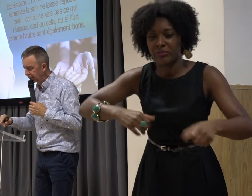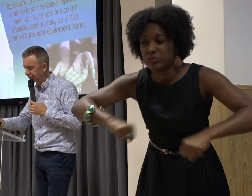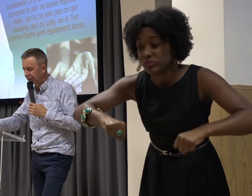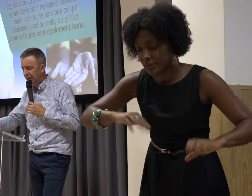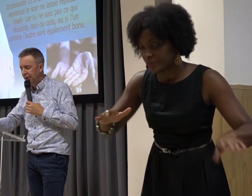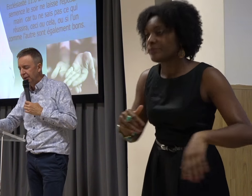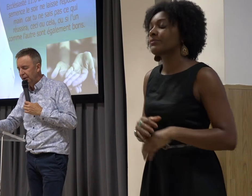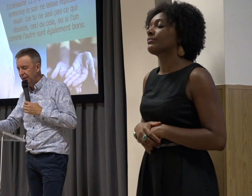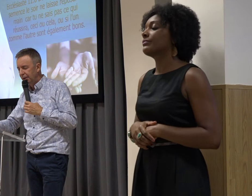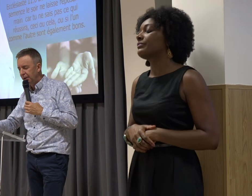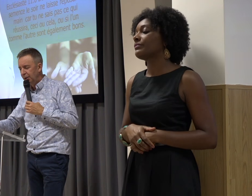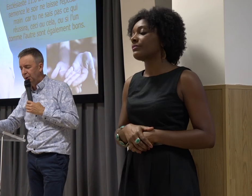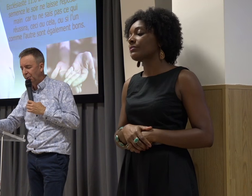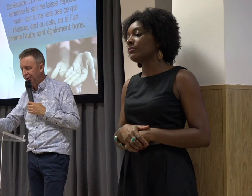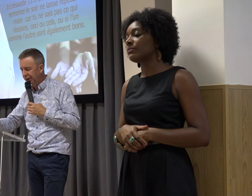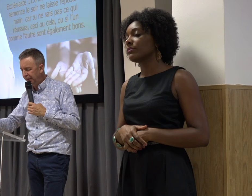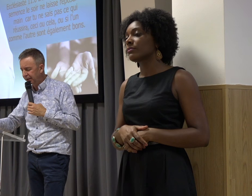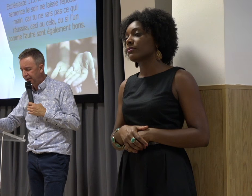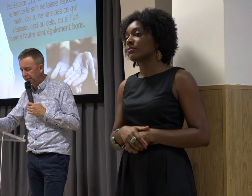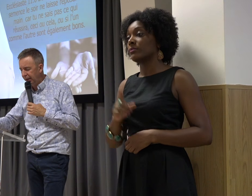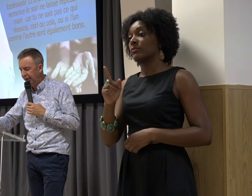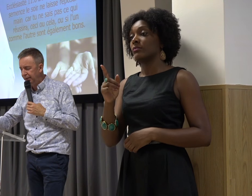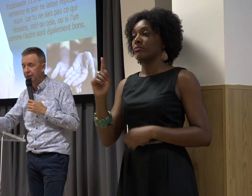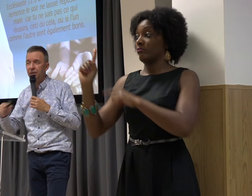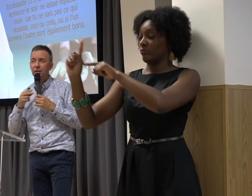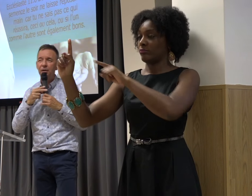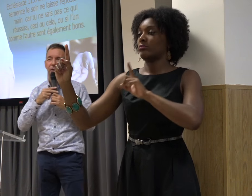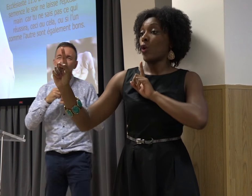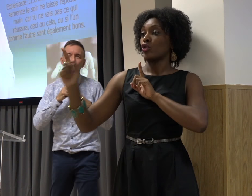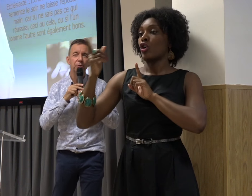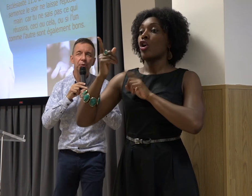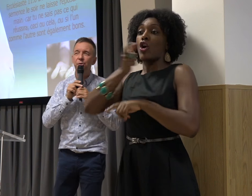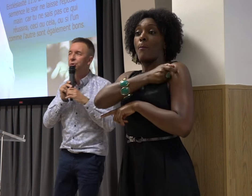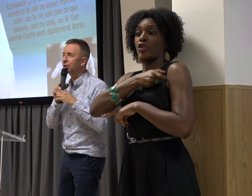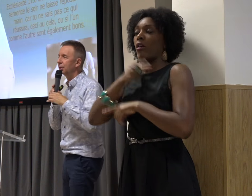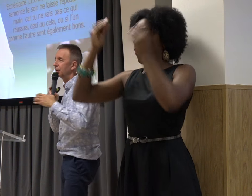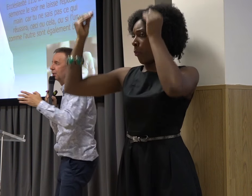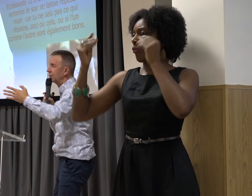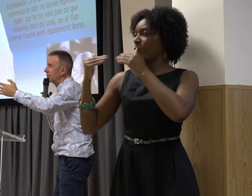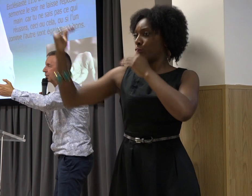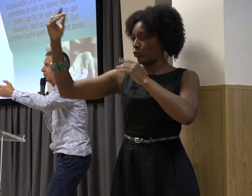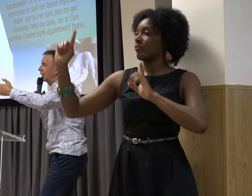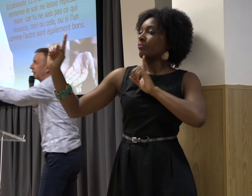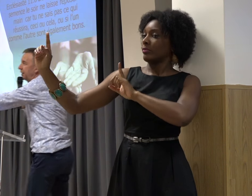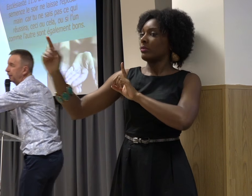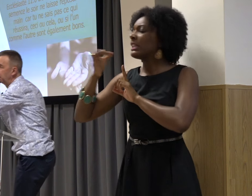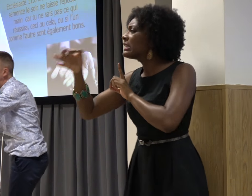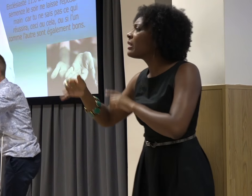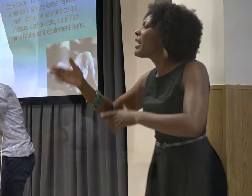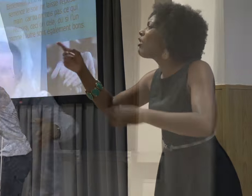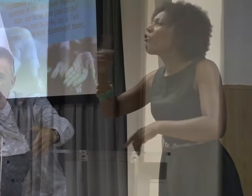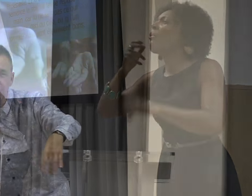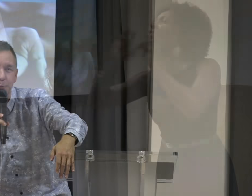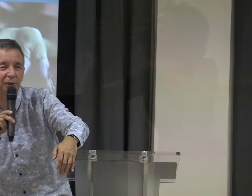puis le commandant il passe, mais il dit au lieu d'invectiver vos